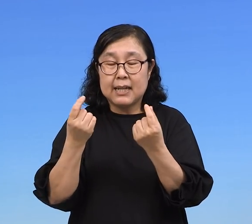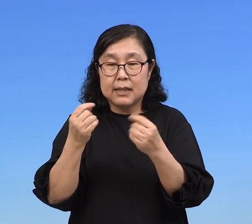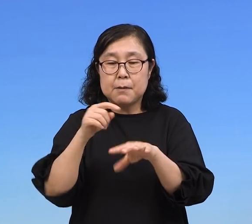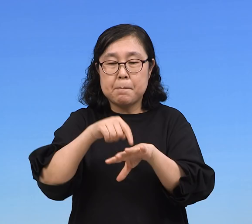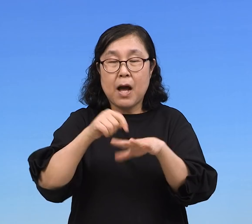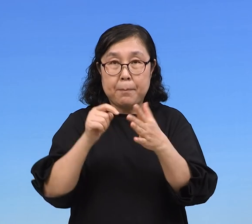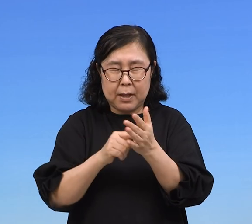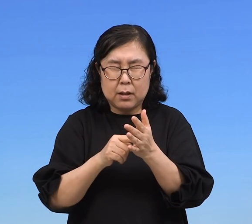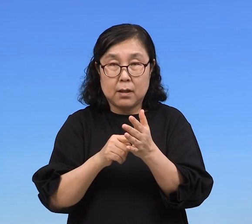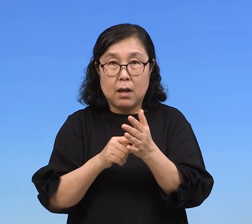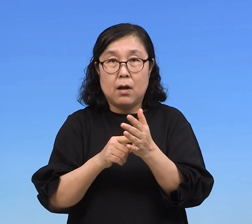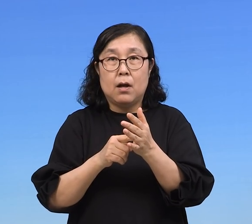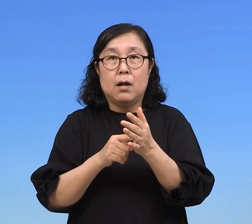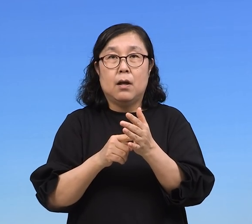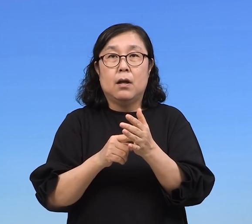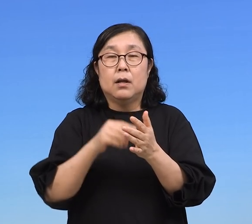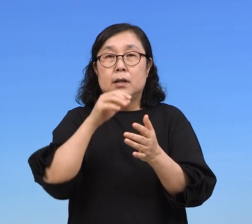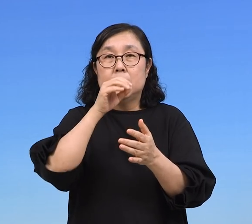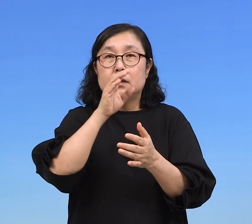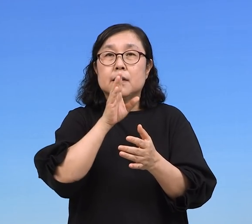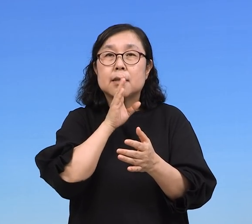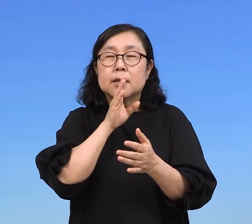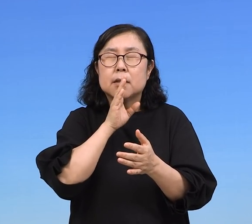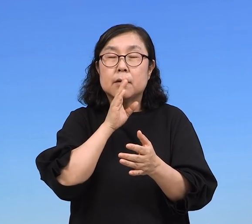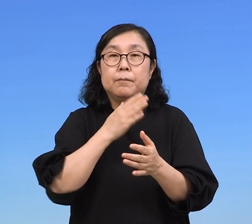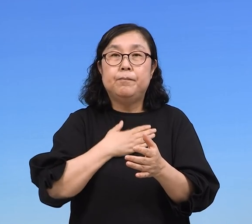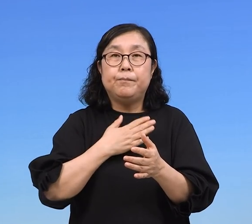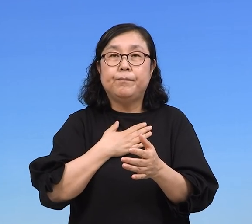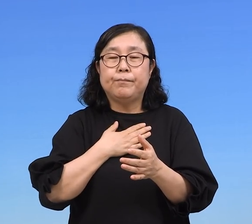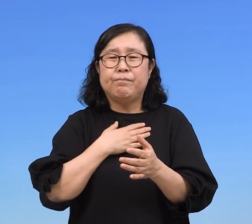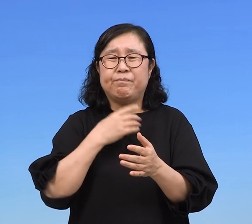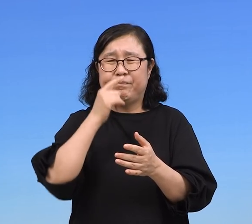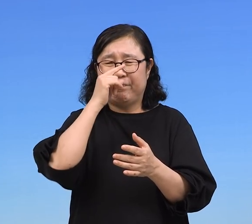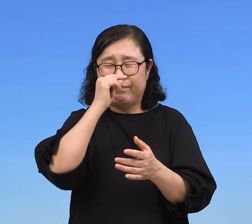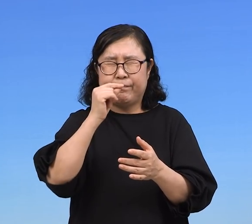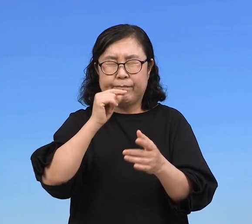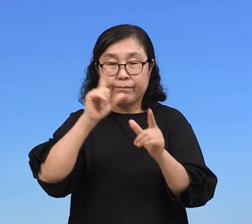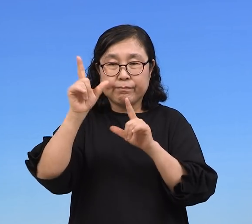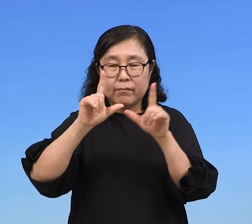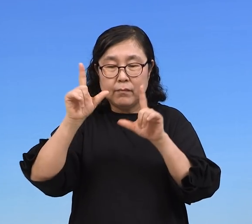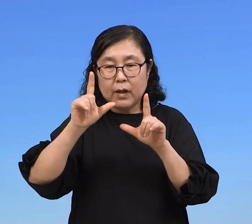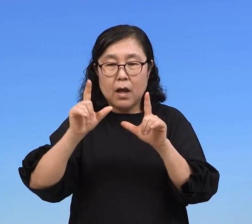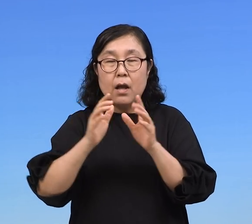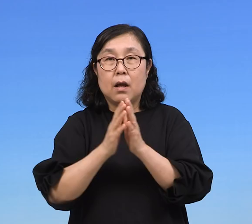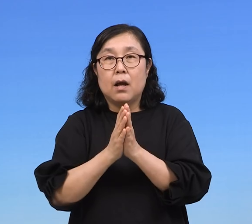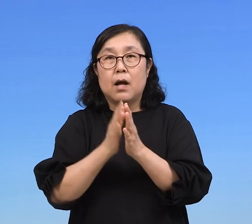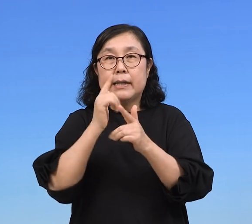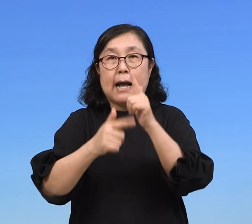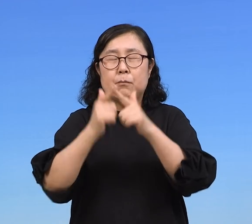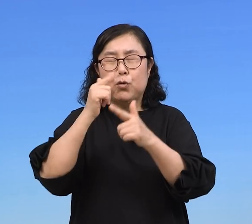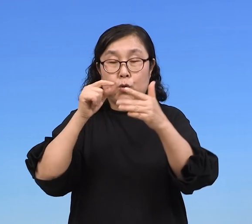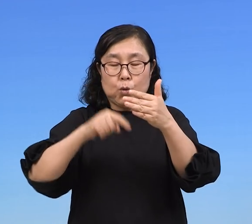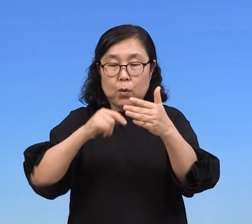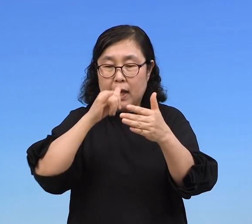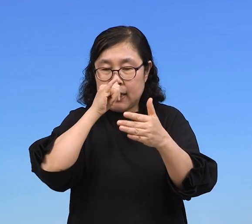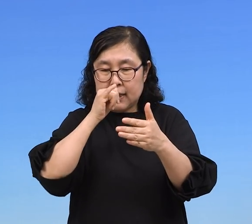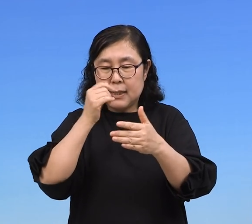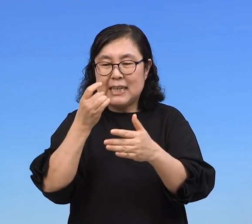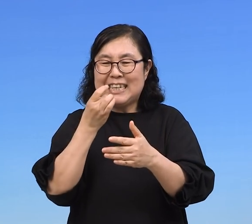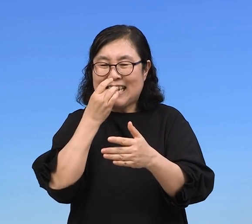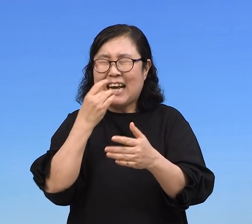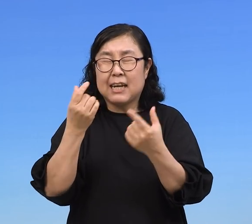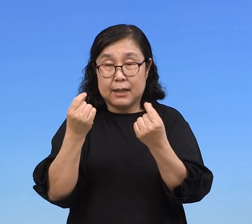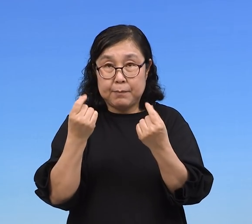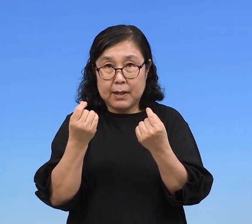마음밭이었습니다. 하나님, 참으로 저는 가시덤불 속에 던져진 씨앗 같은 존재입니다.